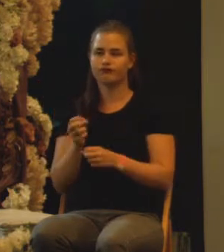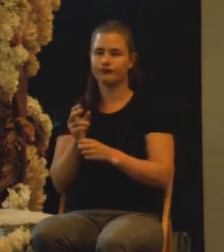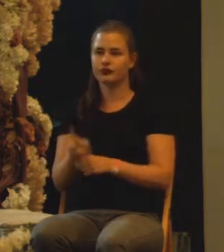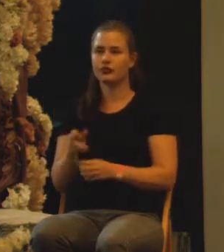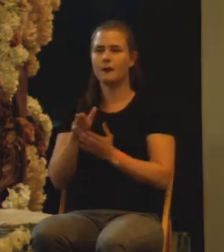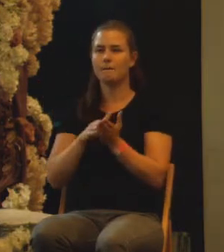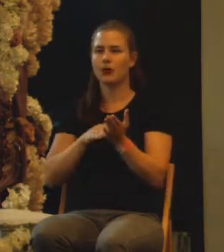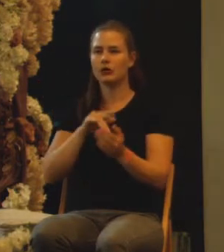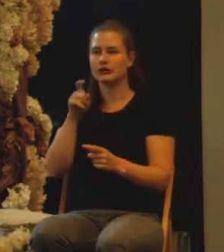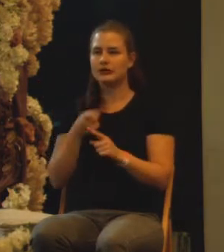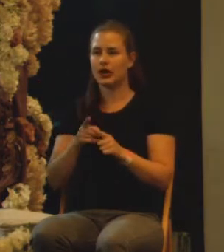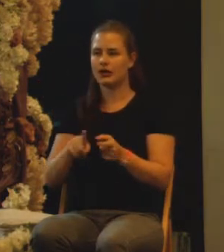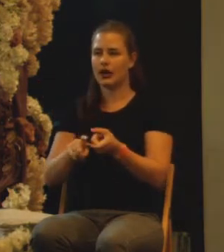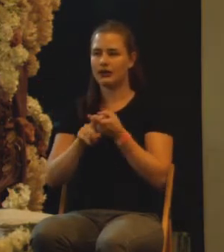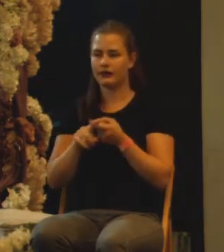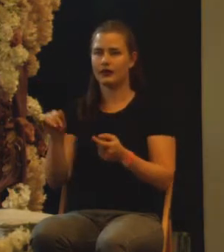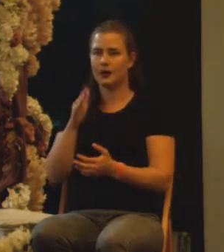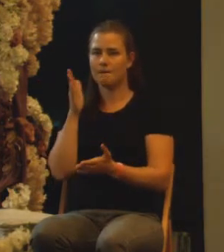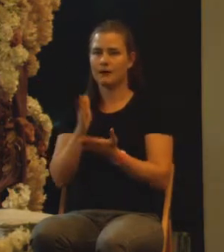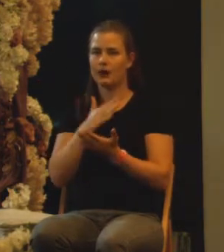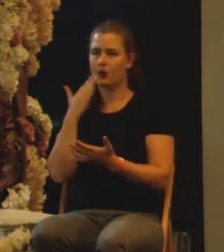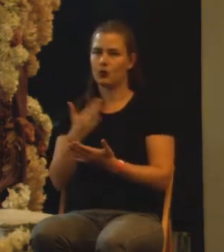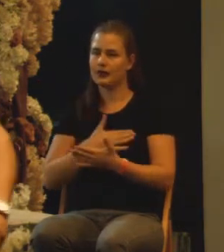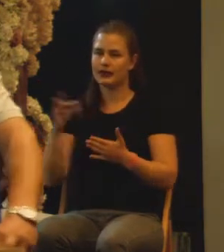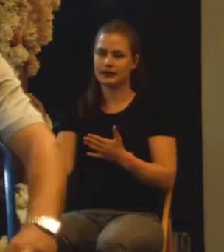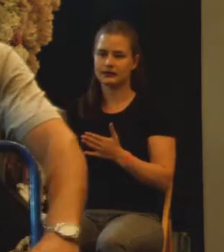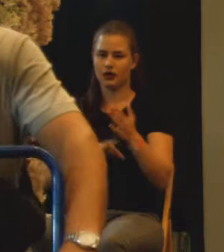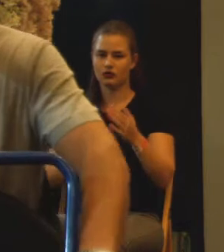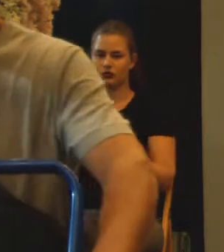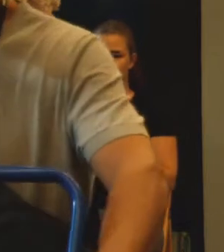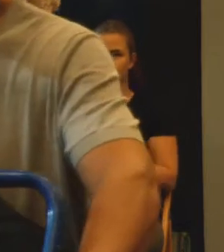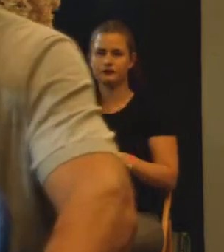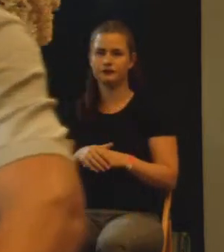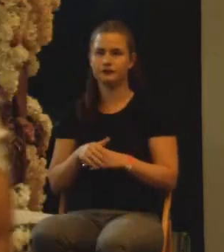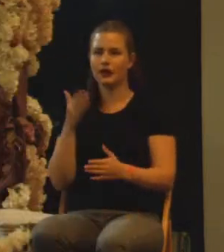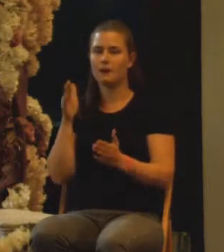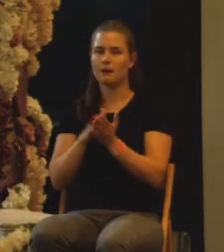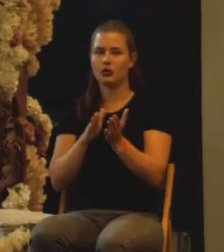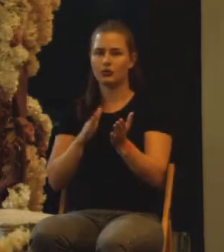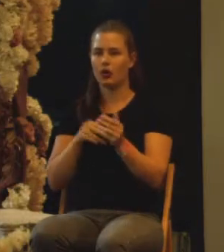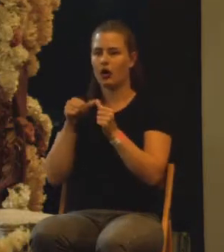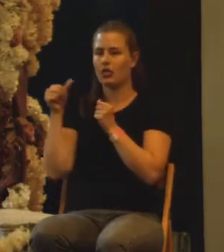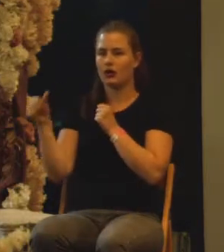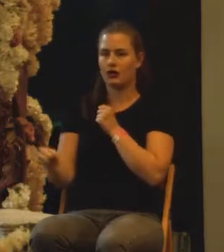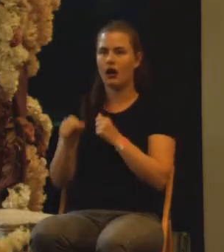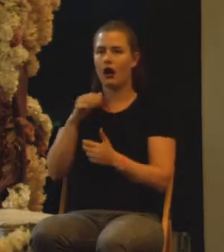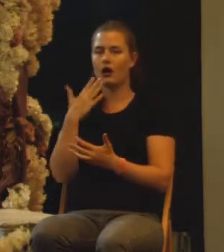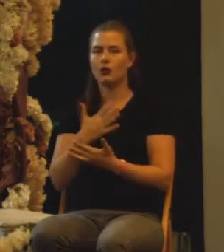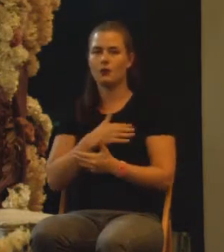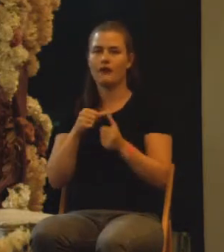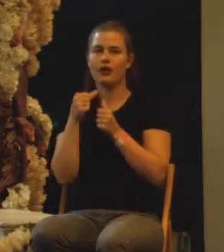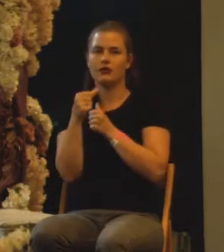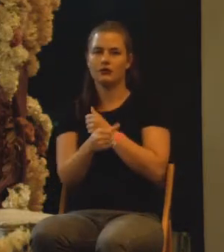из этой связки и прямо любить сразу. Ну, типа, бутерброд отдельно, а любовь